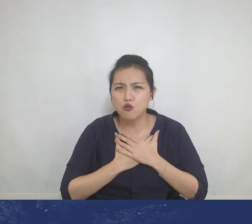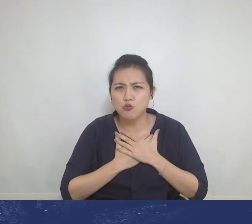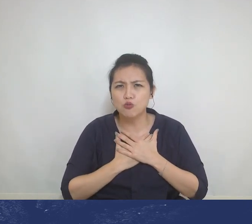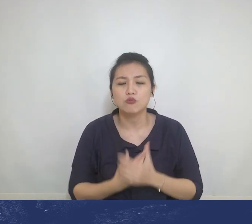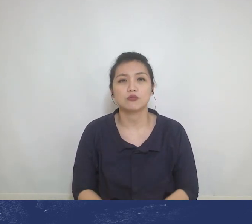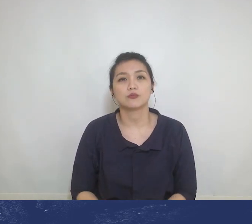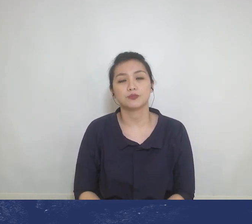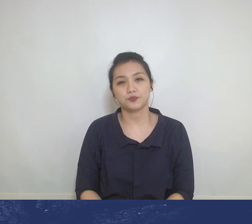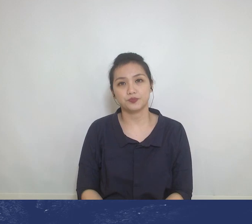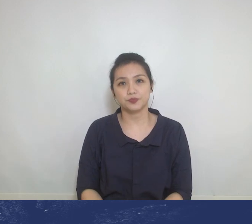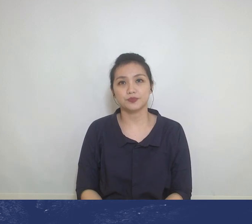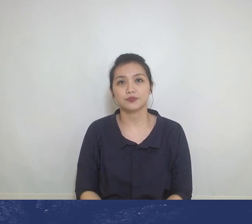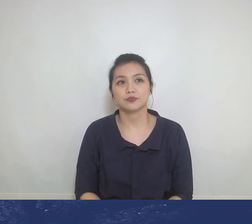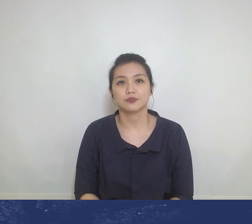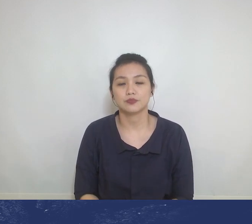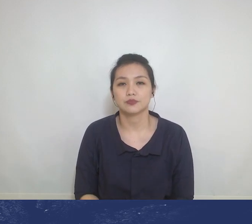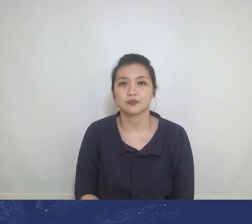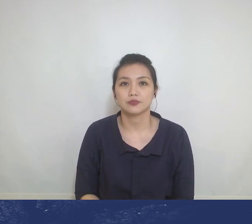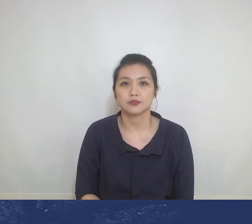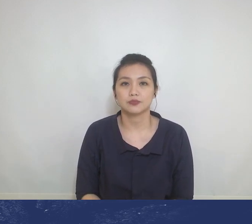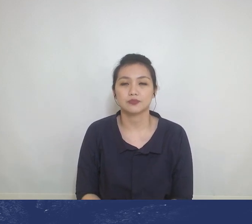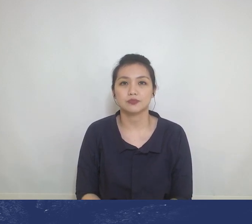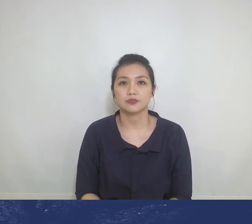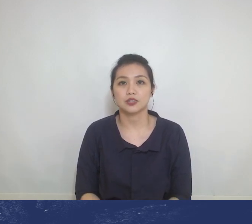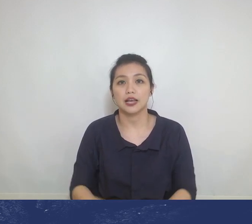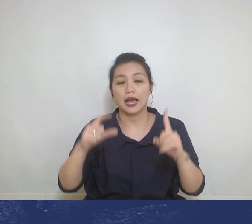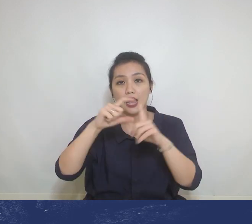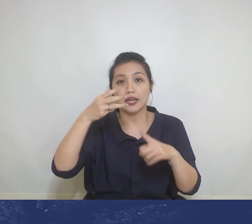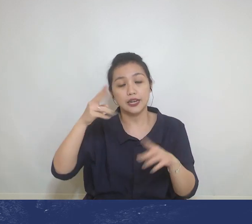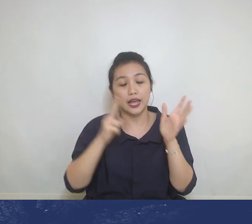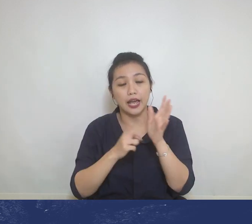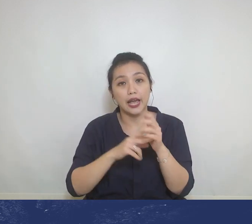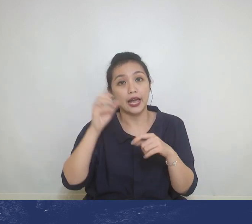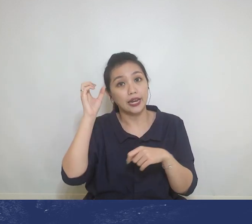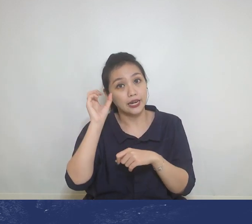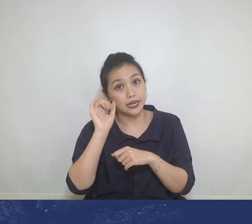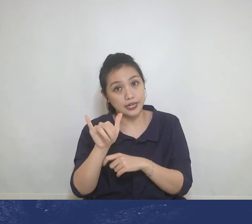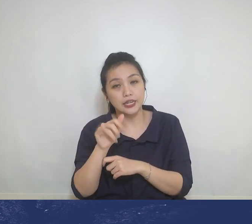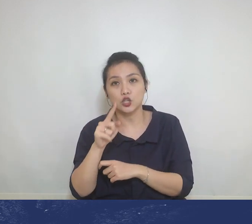seperti tadi Coach Denny cerita bahwa dia itu memiliki kelemahan, dia memiliki